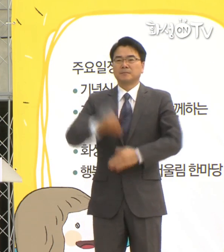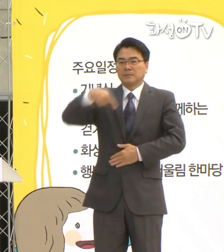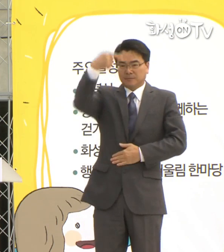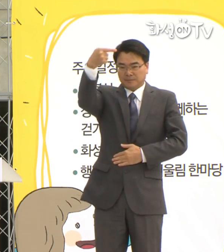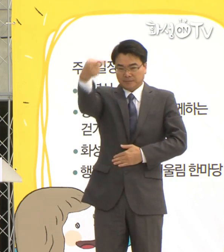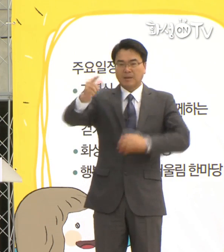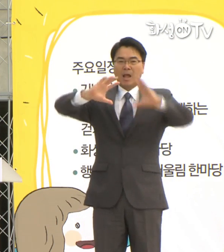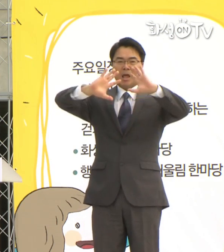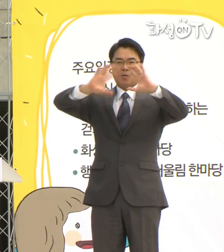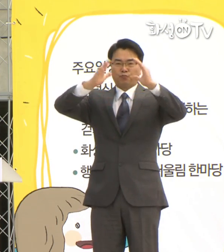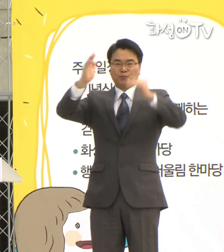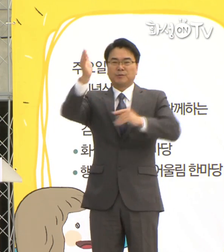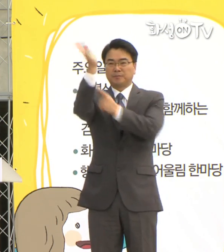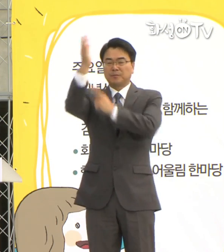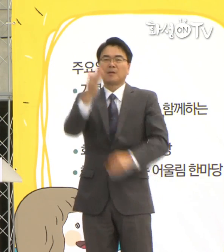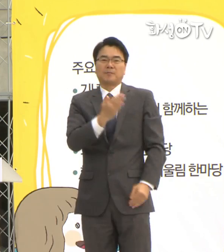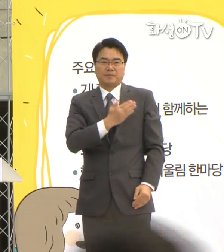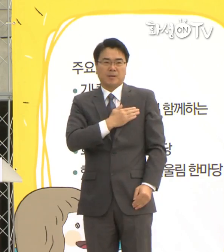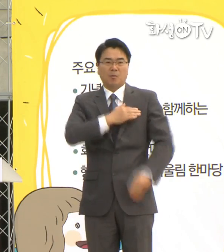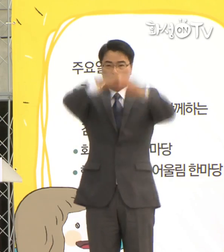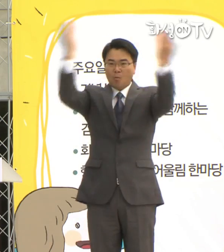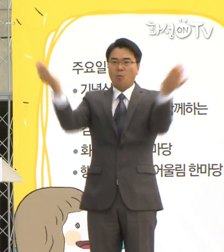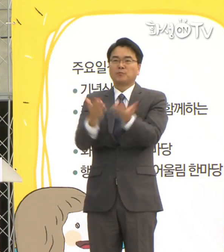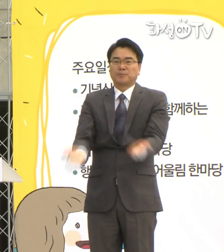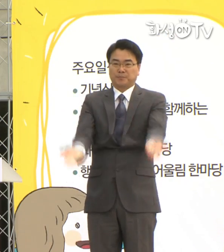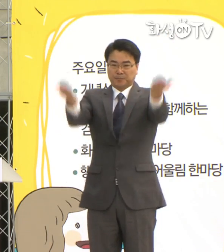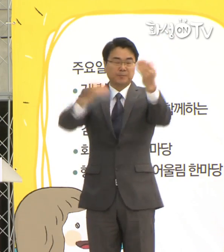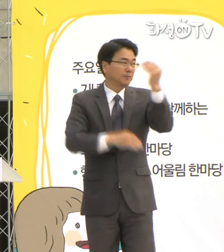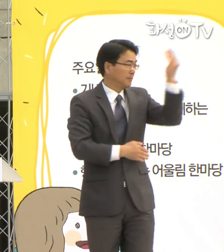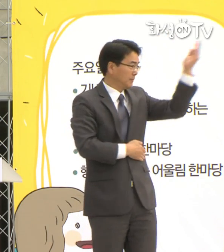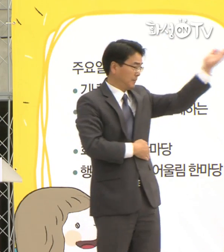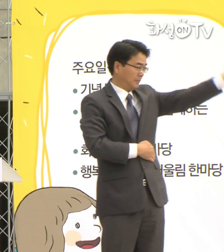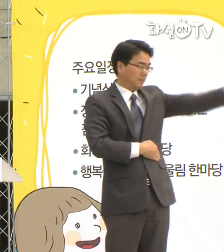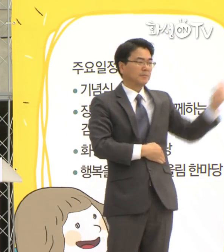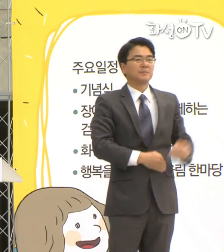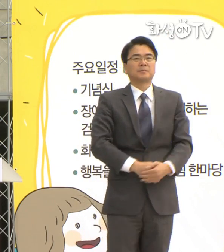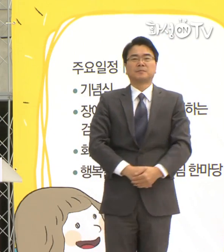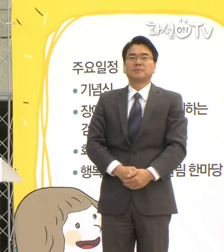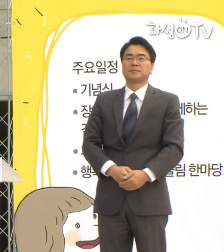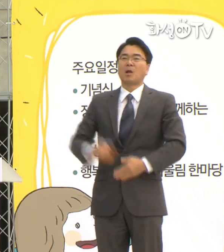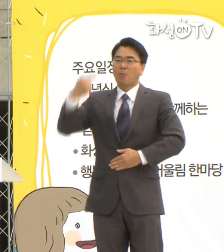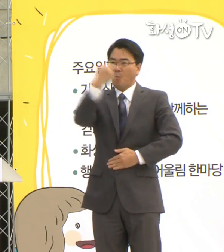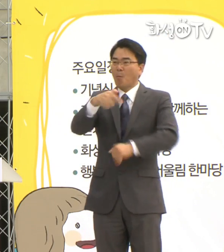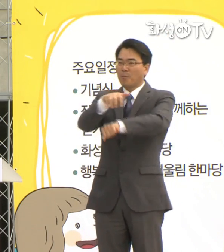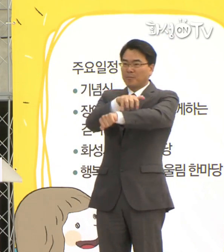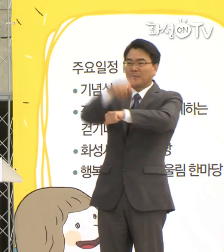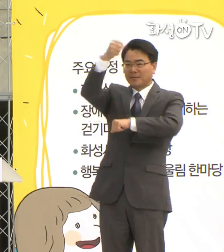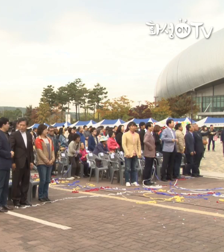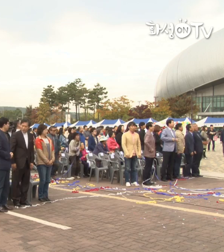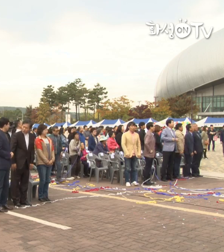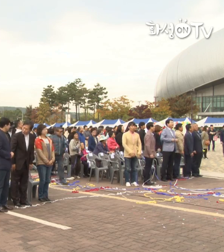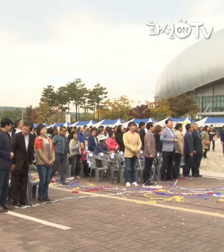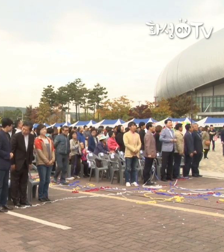다음은 국민의례가 있겠습니다. 모두 자리에 일어나 좌측에 있는 전면 국기를 향해 주시기 바랍니다. 몸이 불편하신 분들은 자리에 앉아서 예를